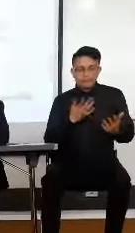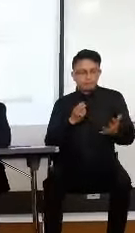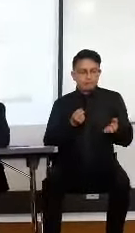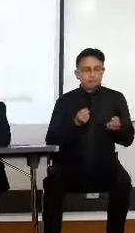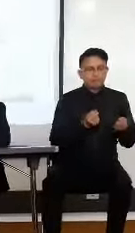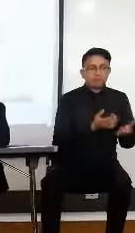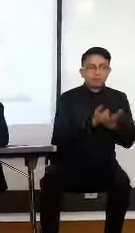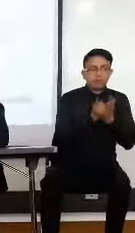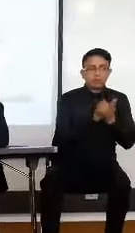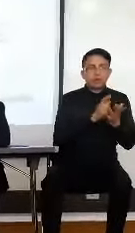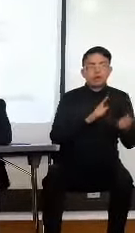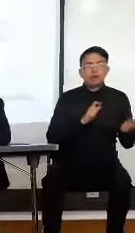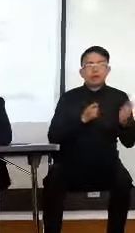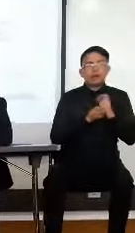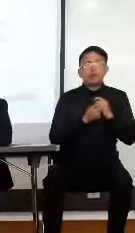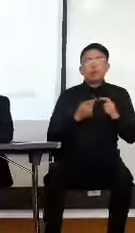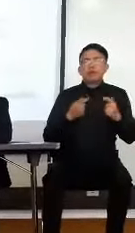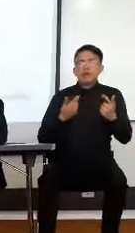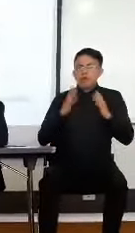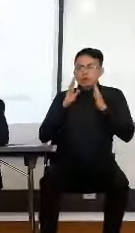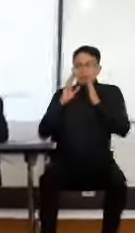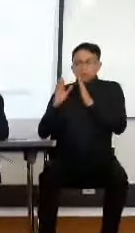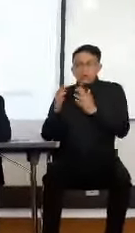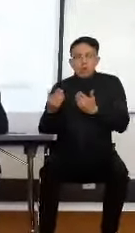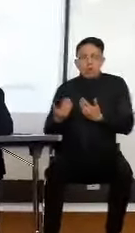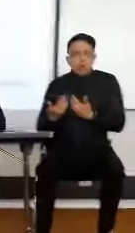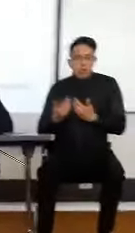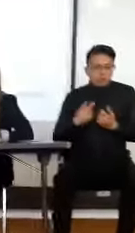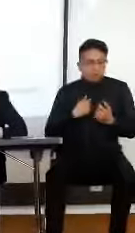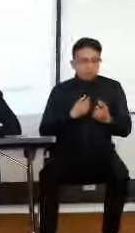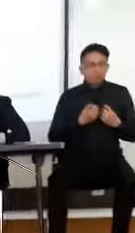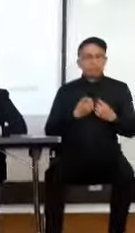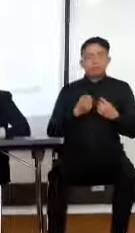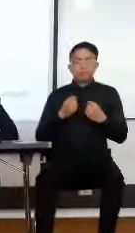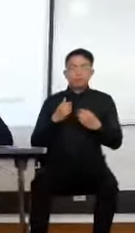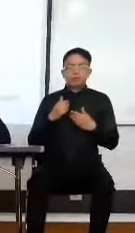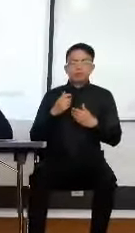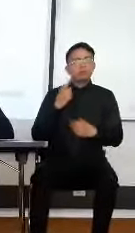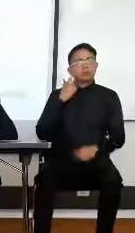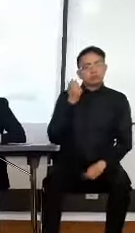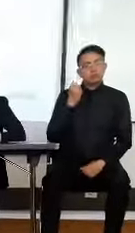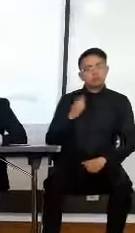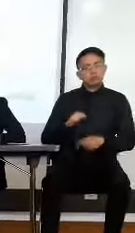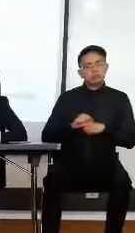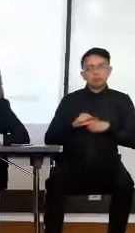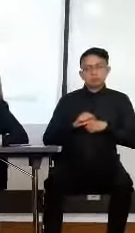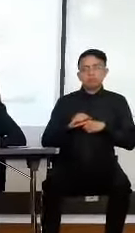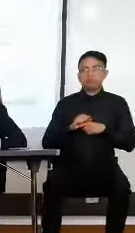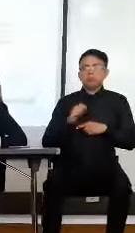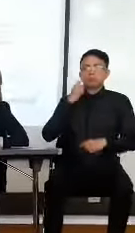cambiar ciertos modelos de atención. Pero pues ha sido un ejercicio muy interesante.